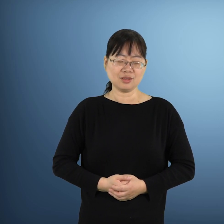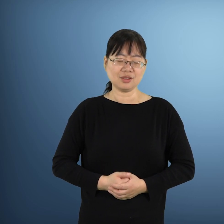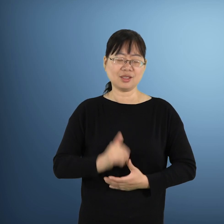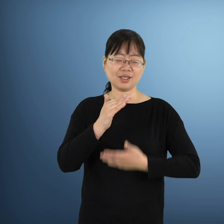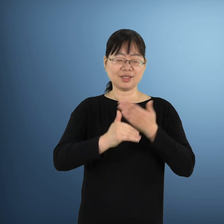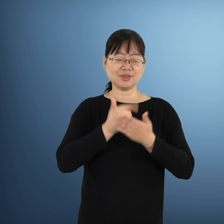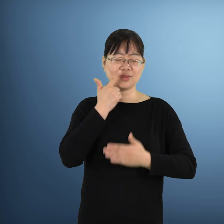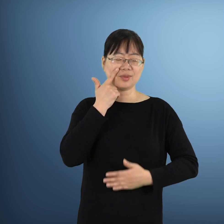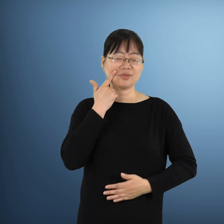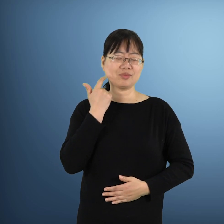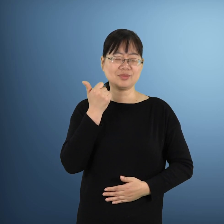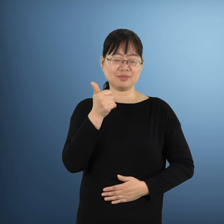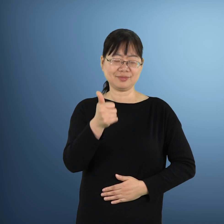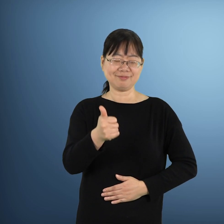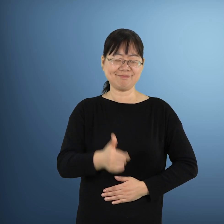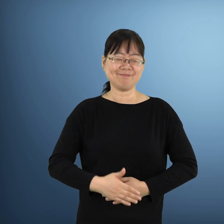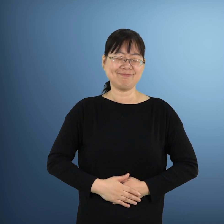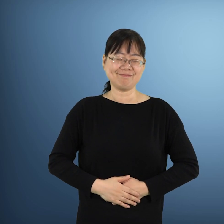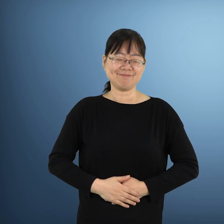하나님 아버지,